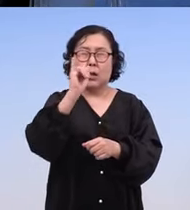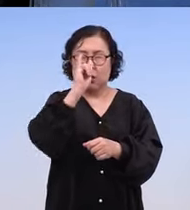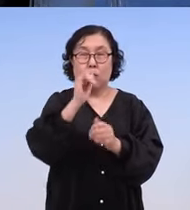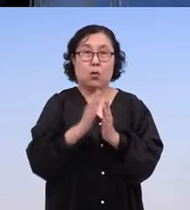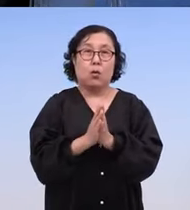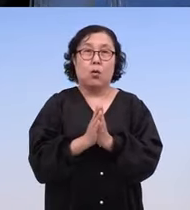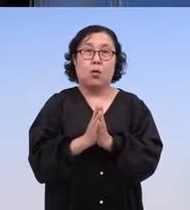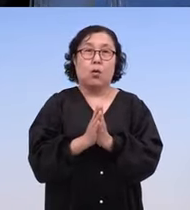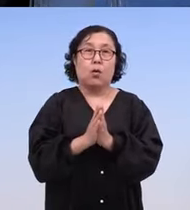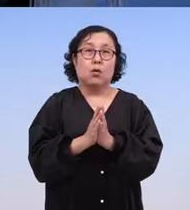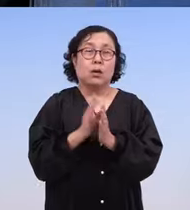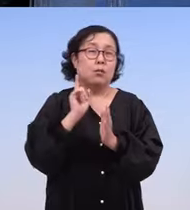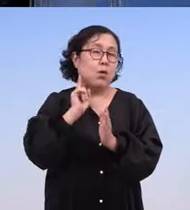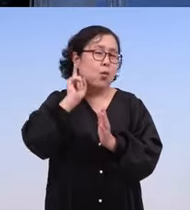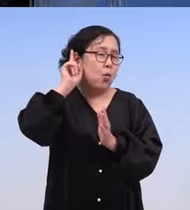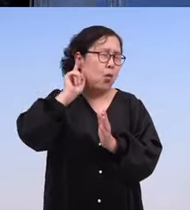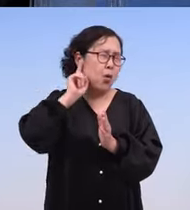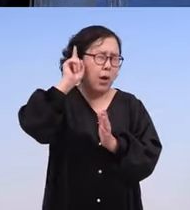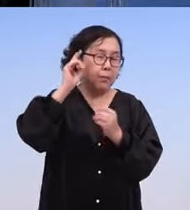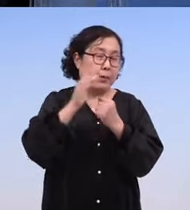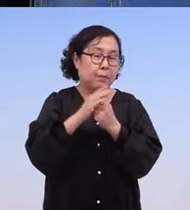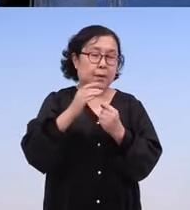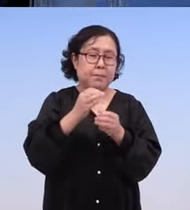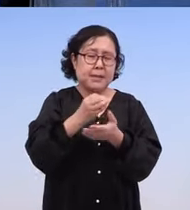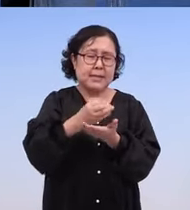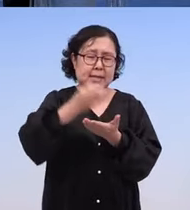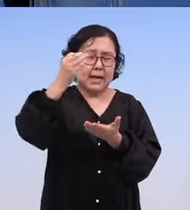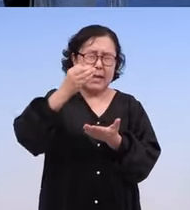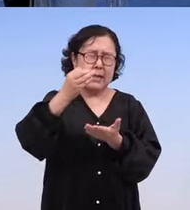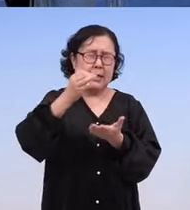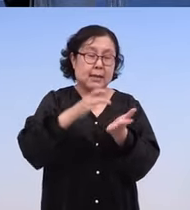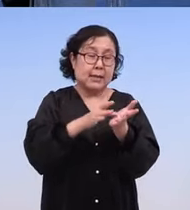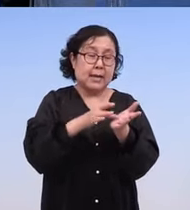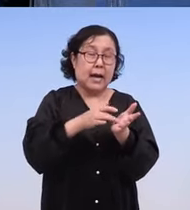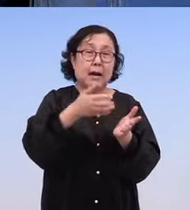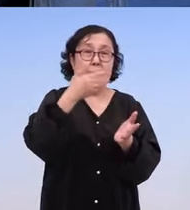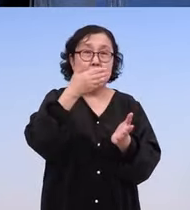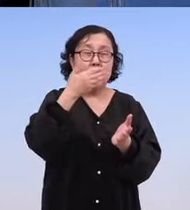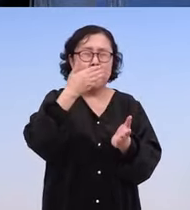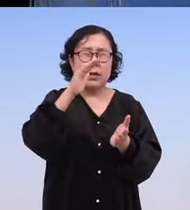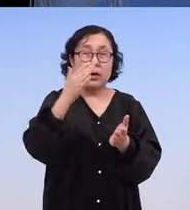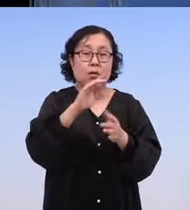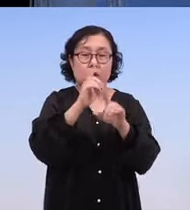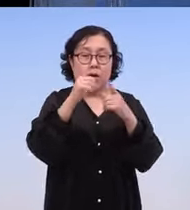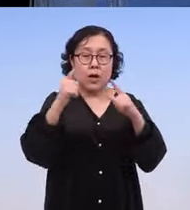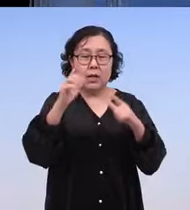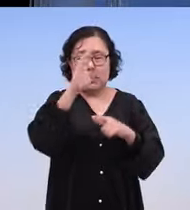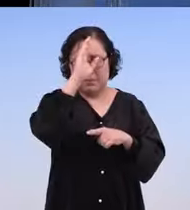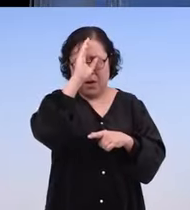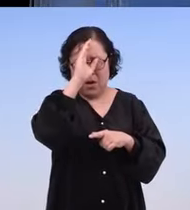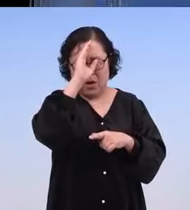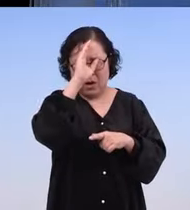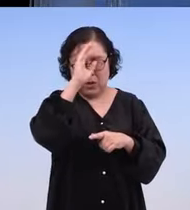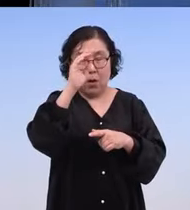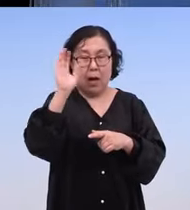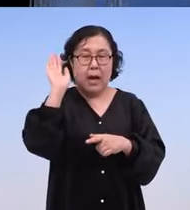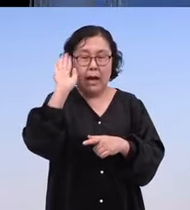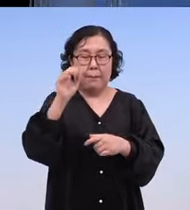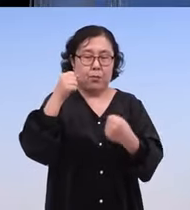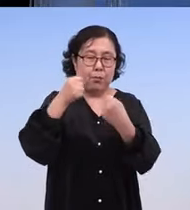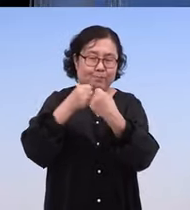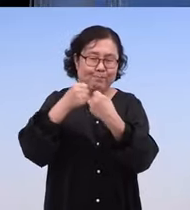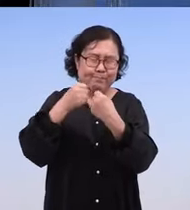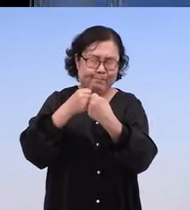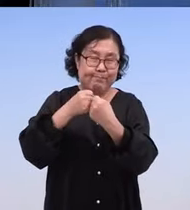폐동맥 고혈압으로 값비싼 약을 계속 복용해야 하고 그 밖에 자잘한 여러 가지 질병과도 앞으로